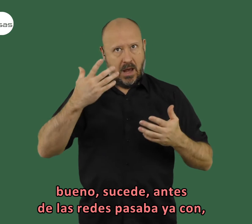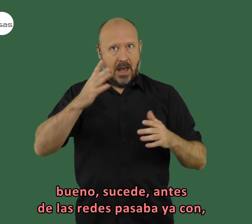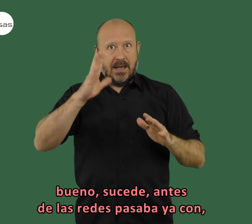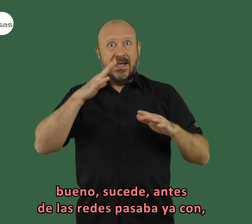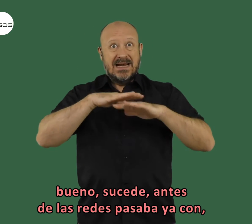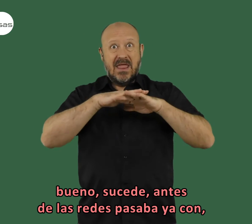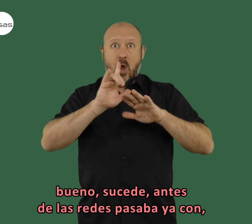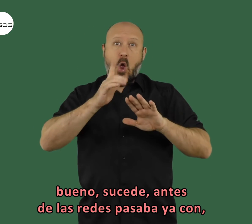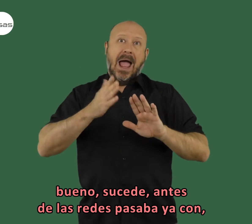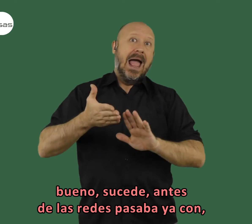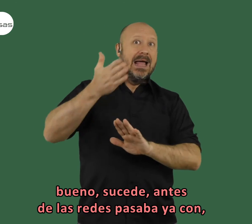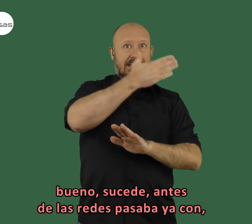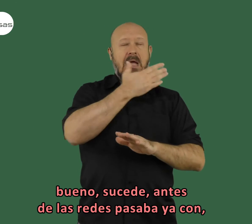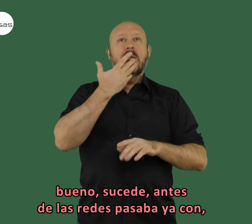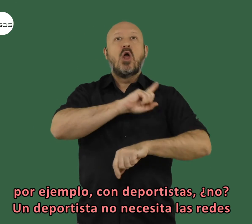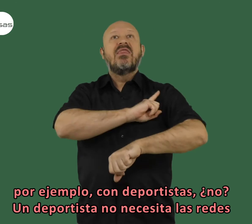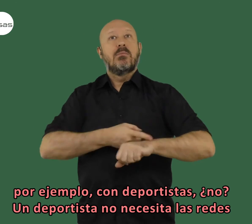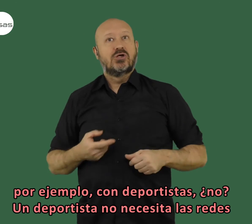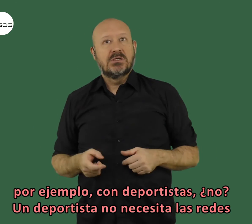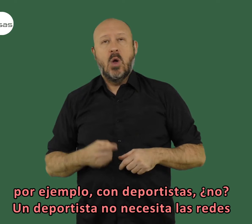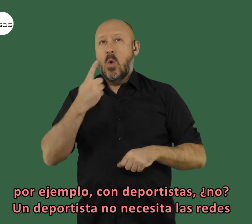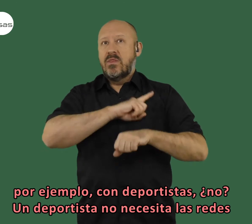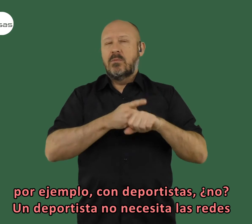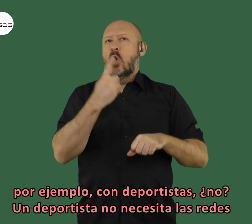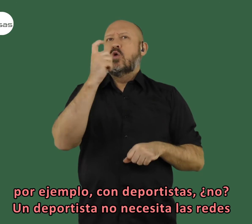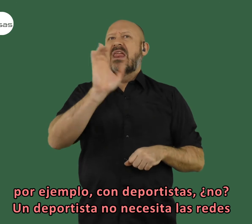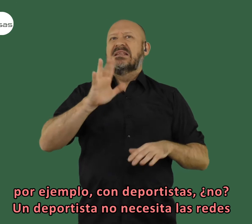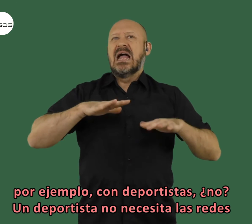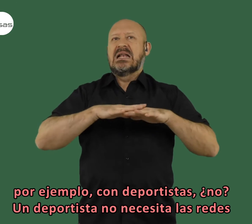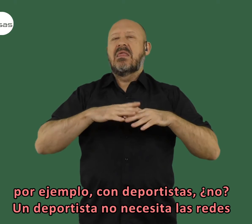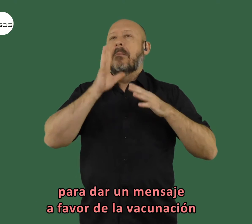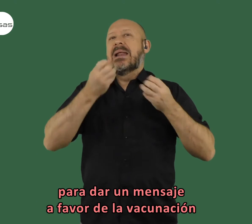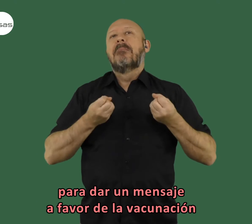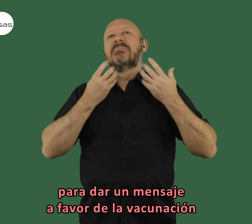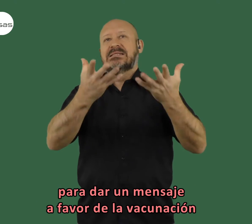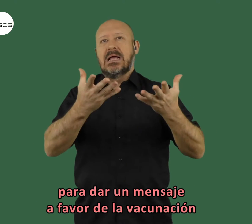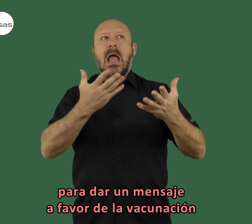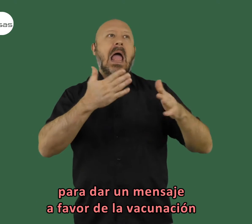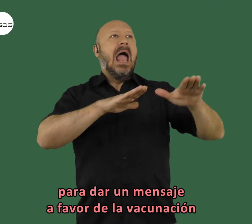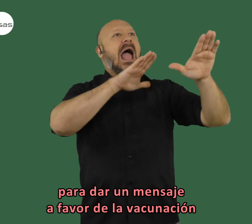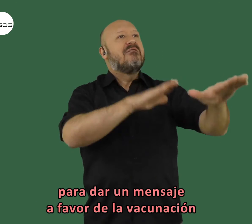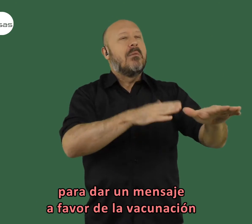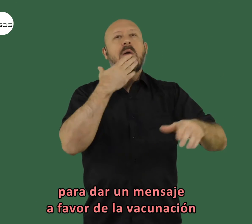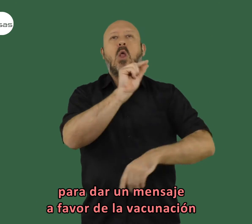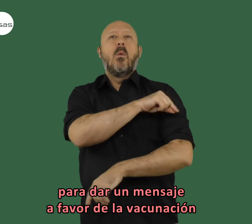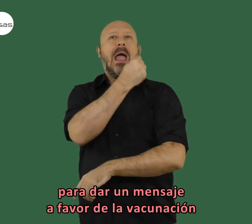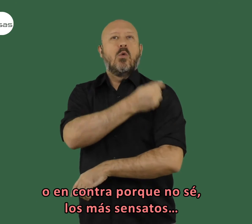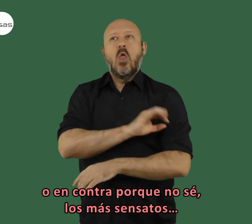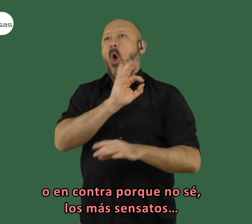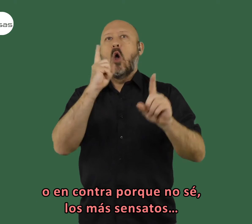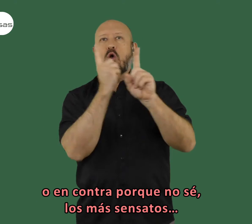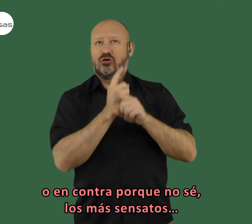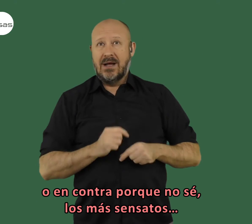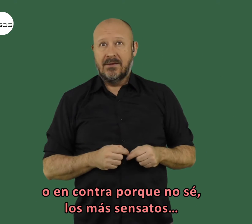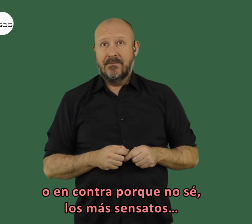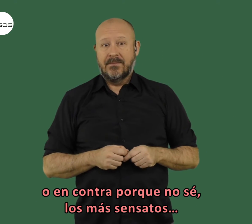sucede ya, o sea, antes de las redes pasaba por ejemplo, con deportistas, ¿no? Un deportista no necesita las redes para dar un mensaje a favor de, no sé, la